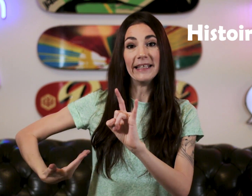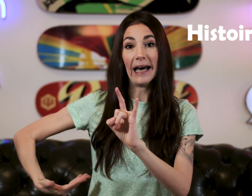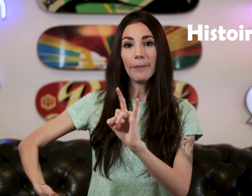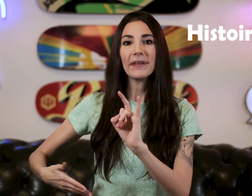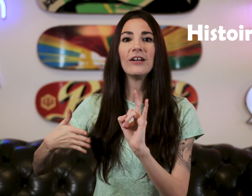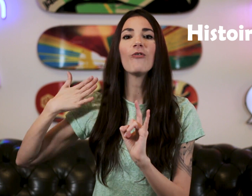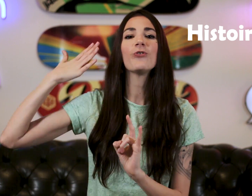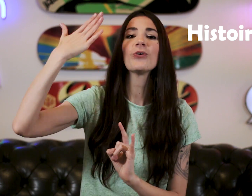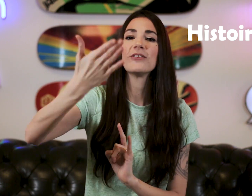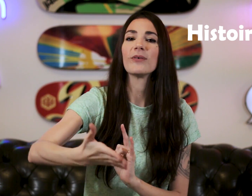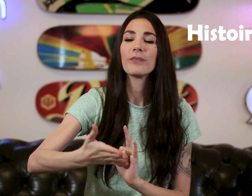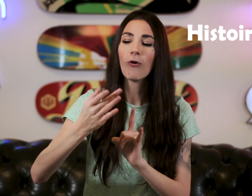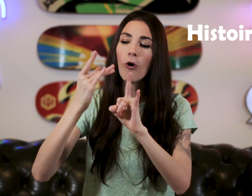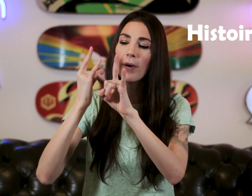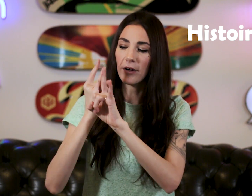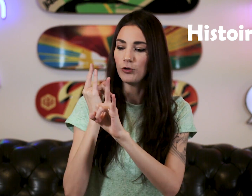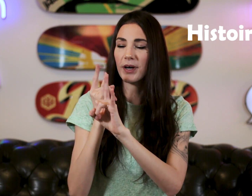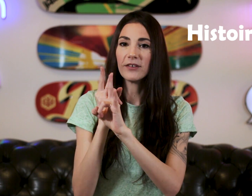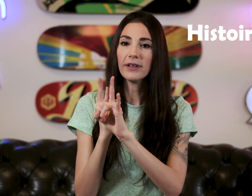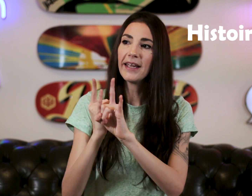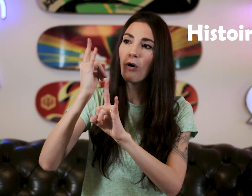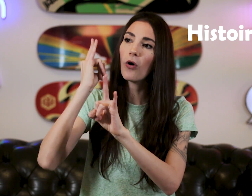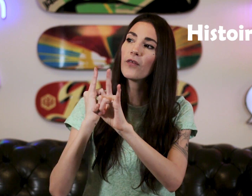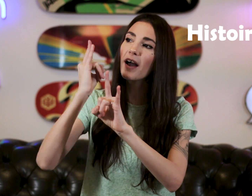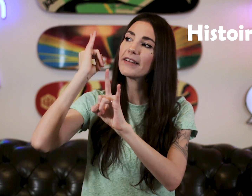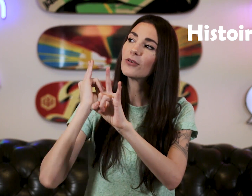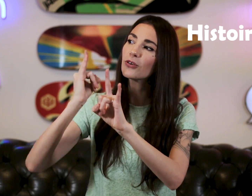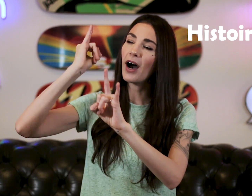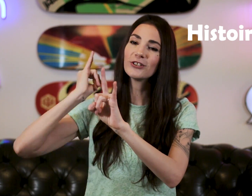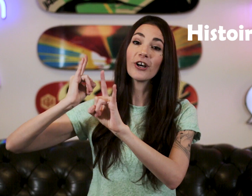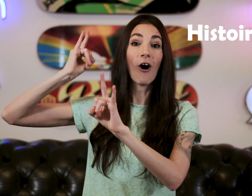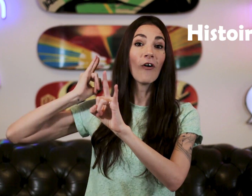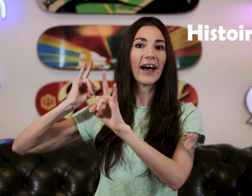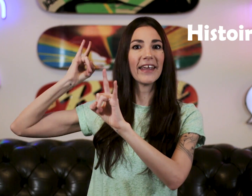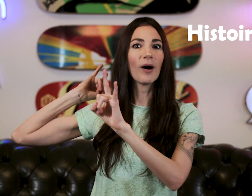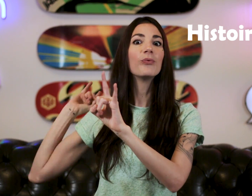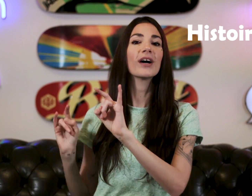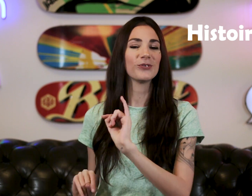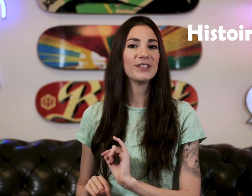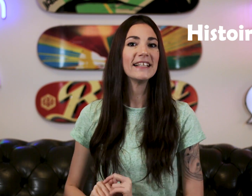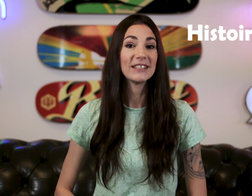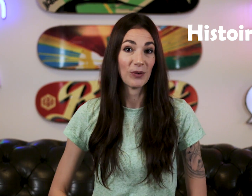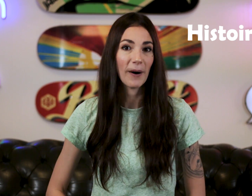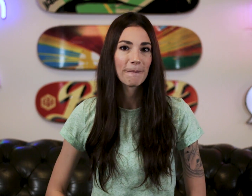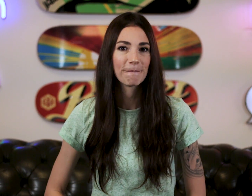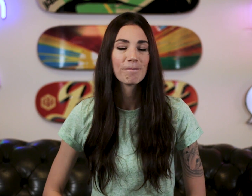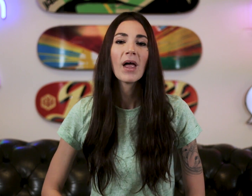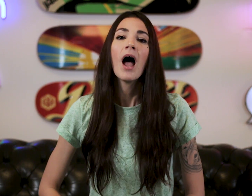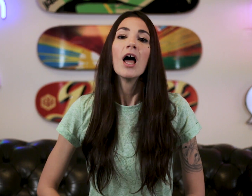là et le futur est devant. Donc on part du présent et on revient avec notre H en arrière pour étudier l'histoire.